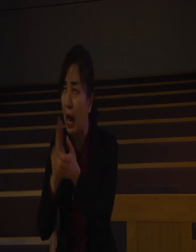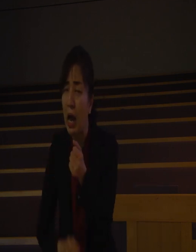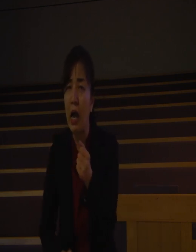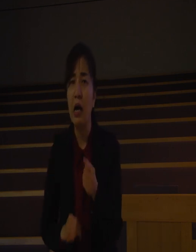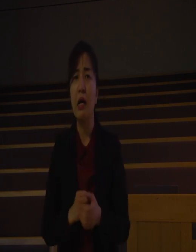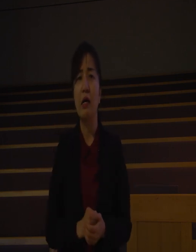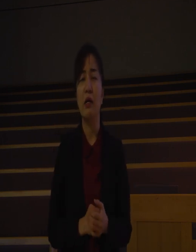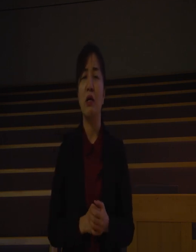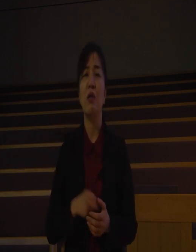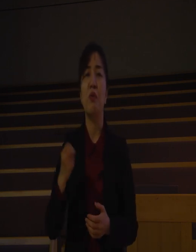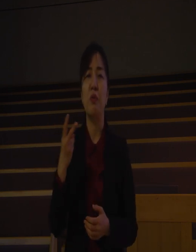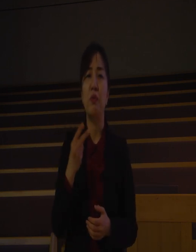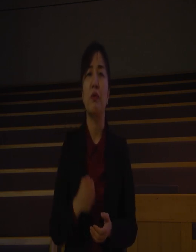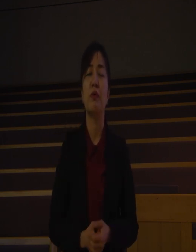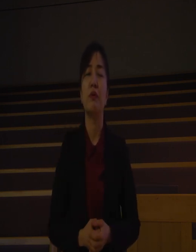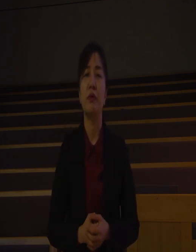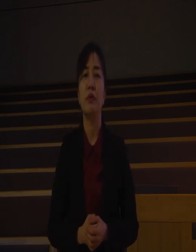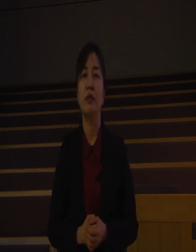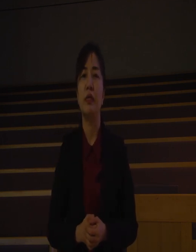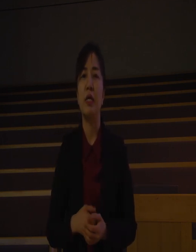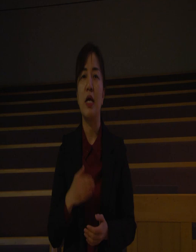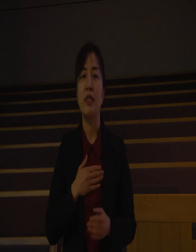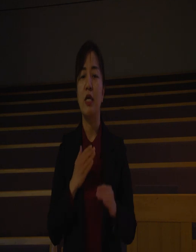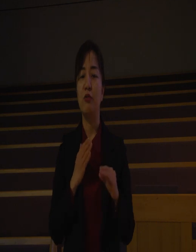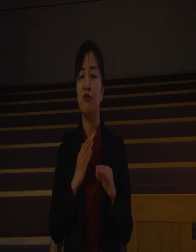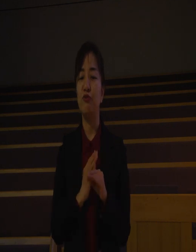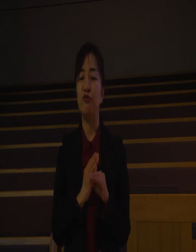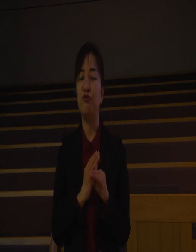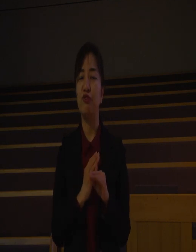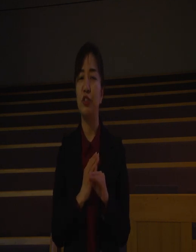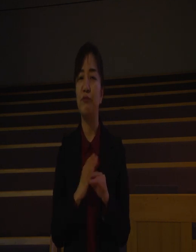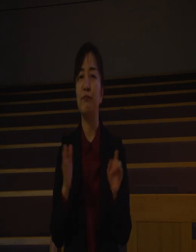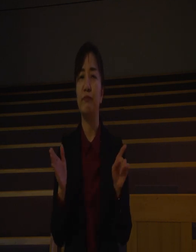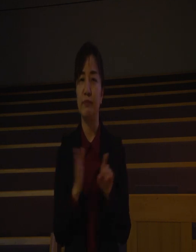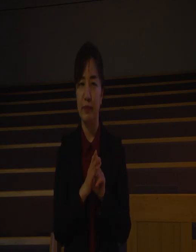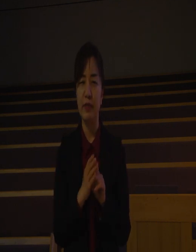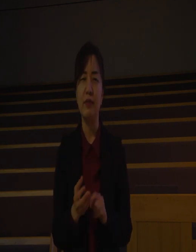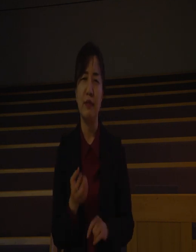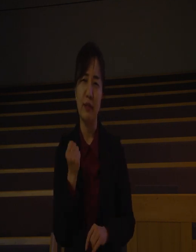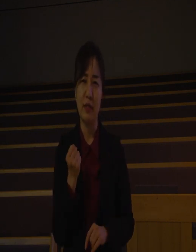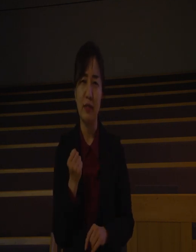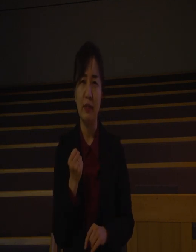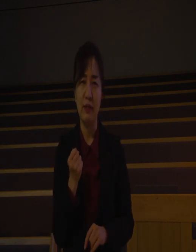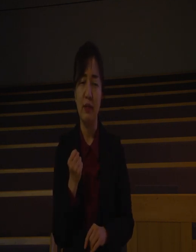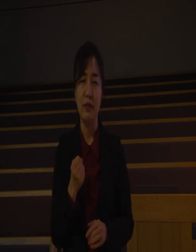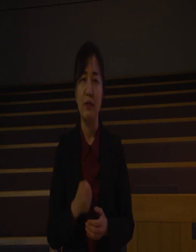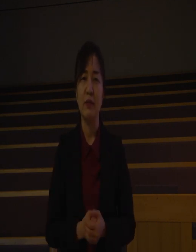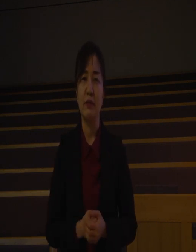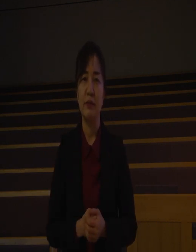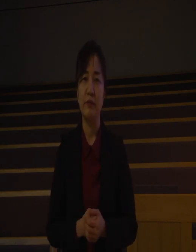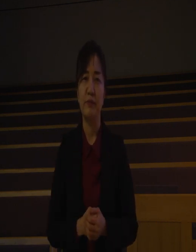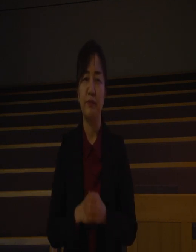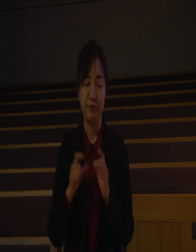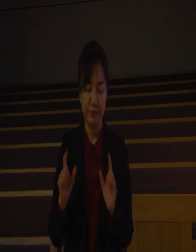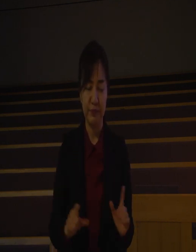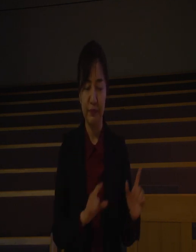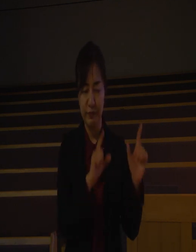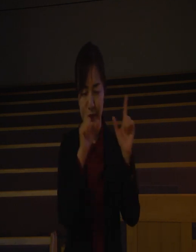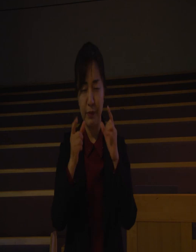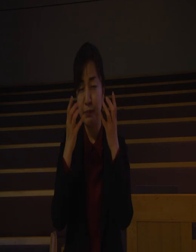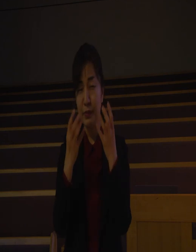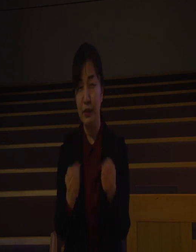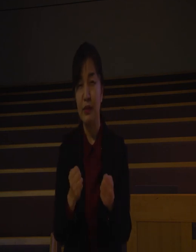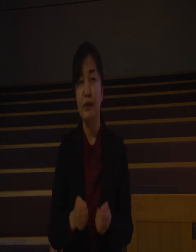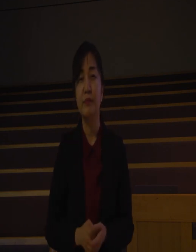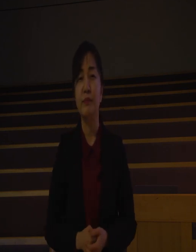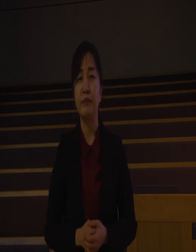하고, 또한 내 중심적인 신앙으로, 인간적인 신앙으로 살 때가